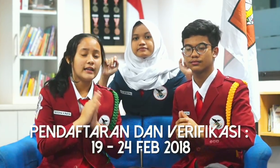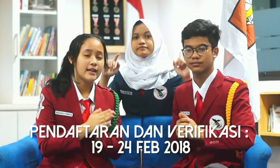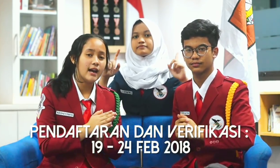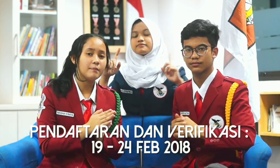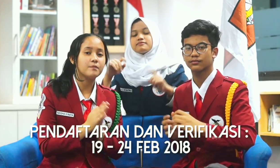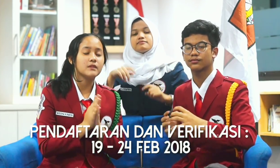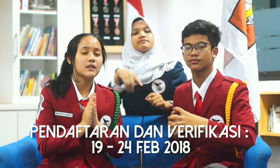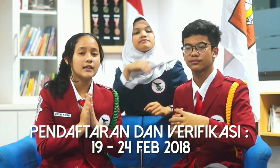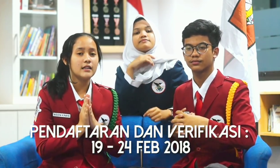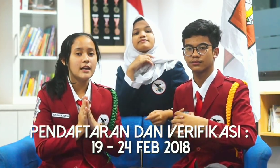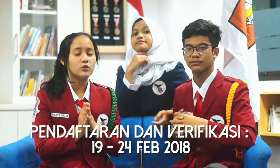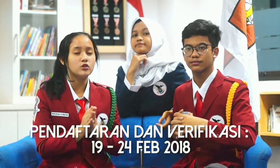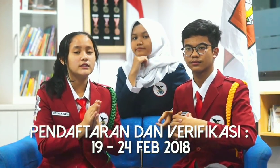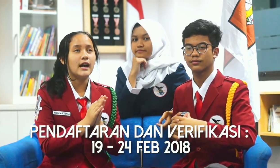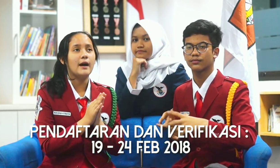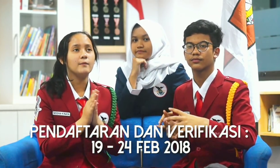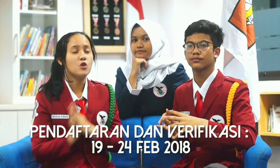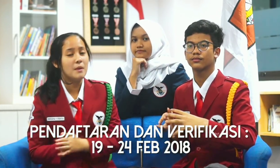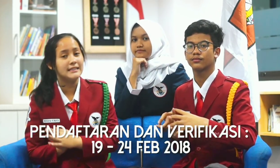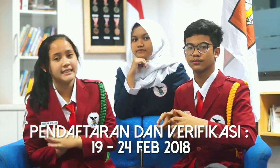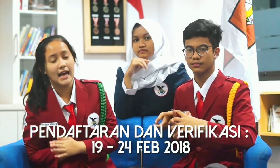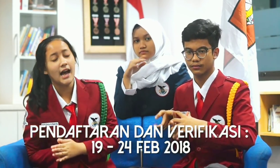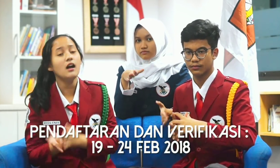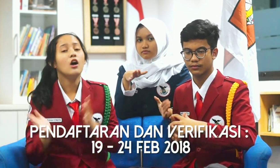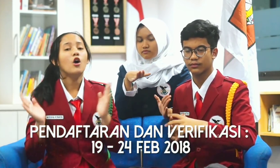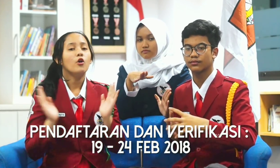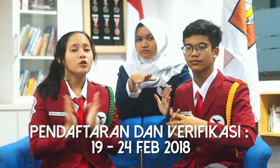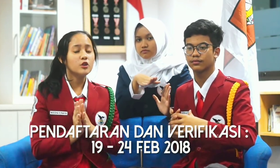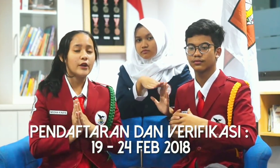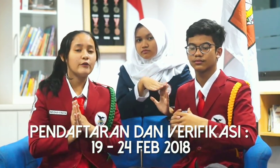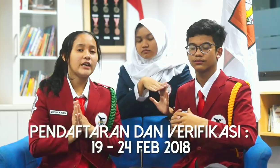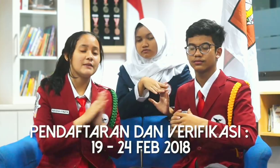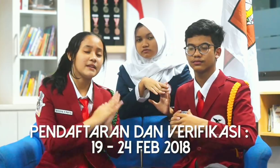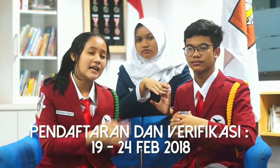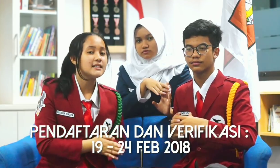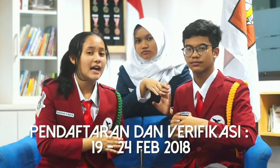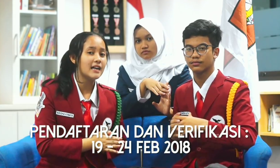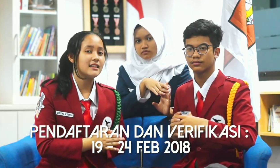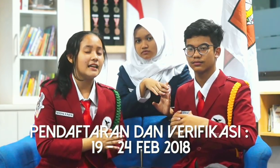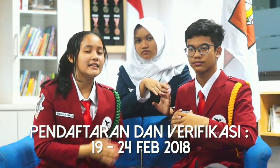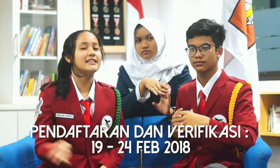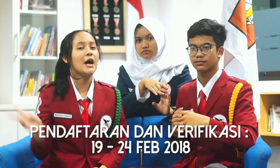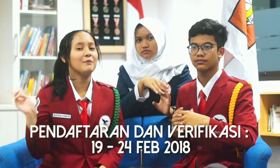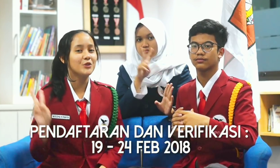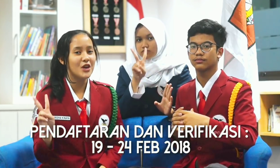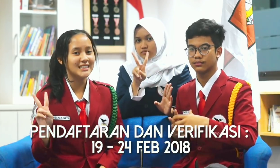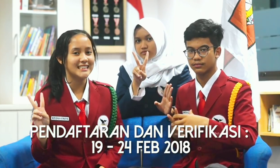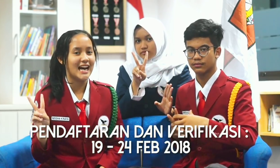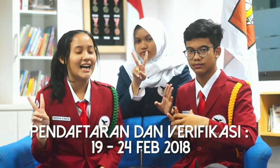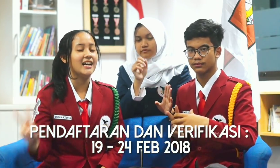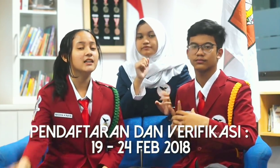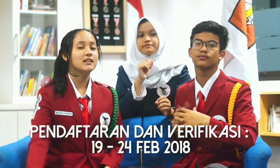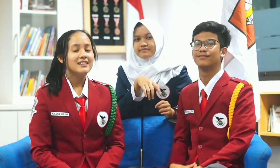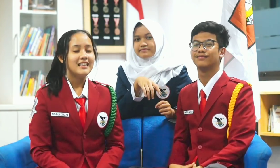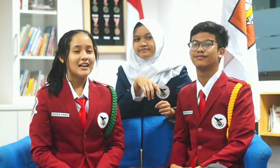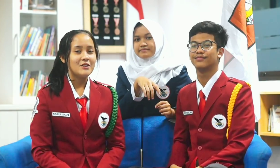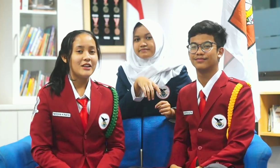online-nya, terakhirnya itu jam 12 siang. Untuk verifikasi berkasnya, terakhir jam 2 siang. Yang kedua itu